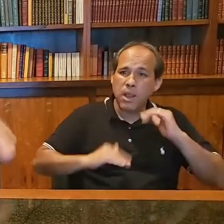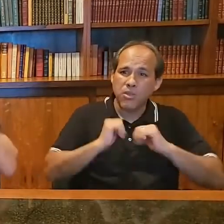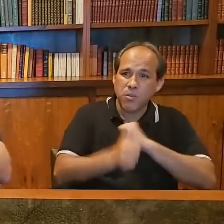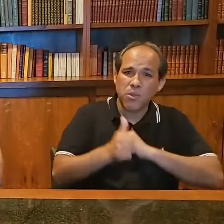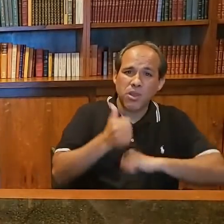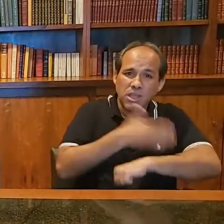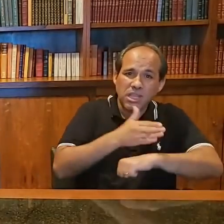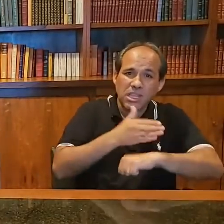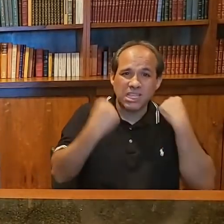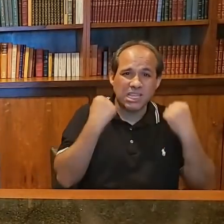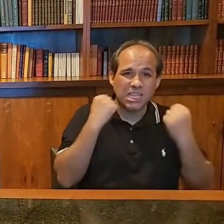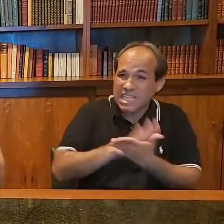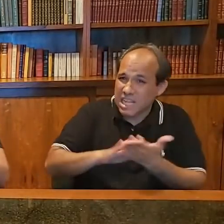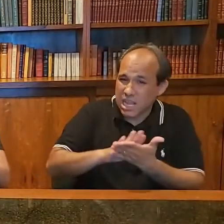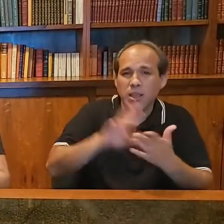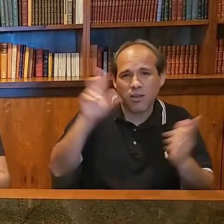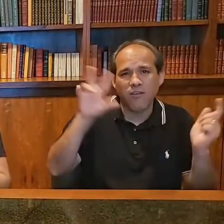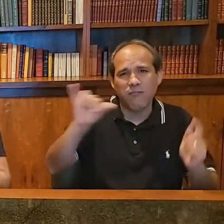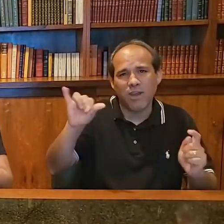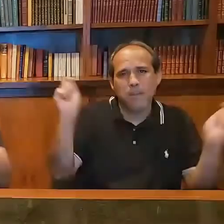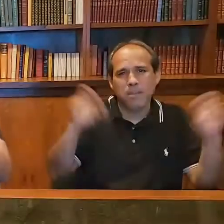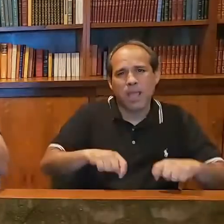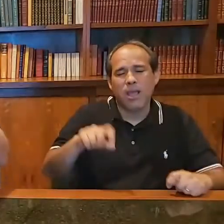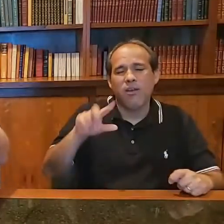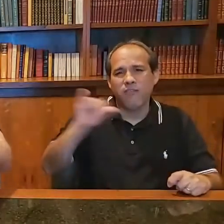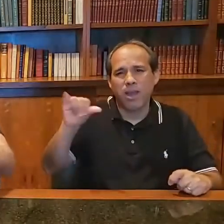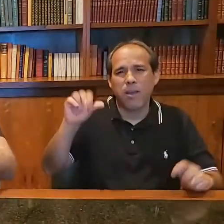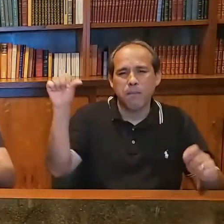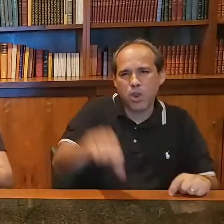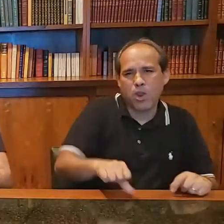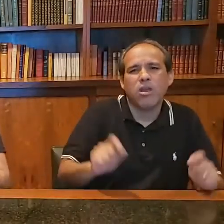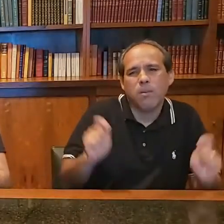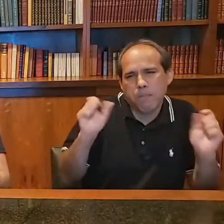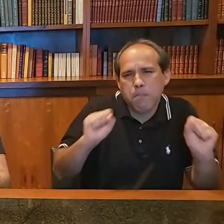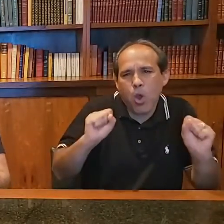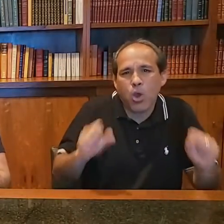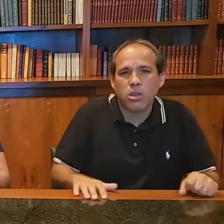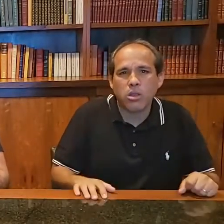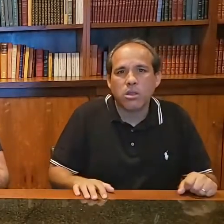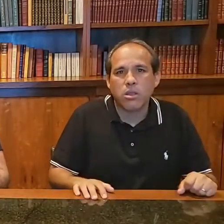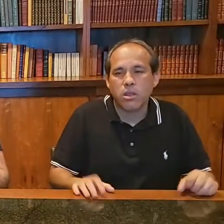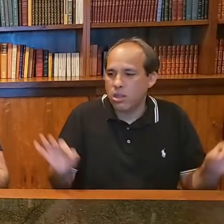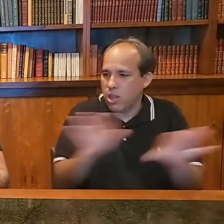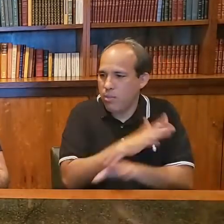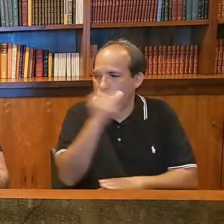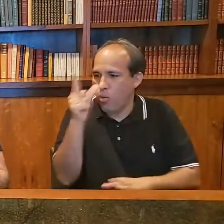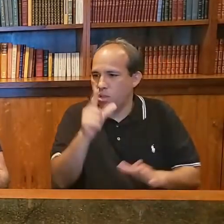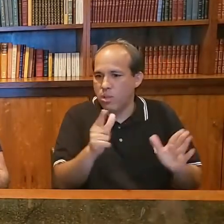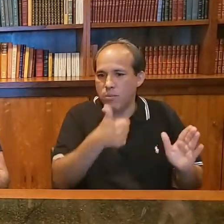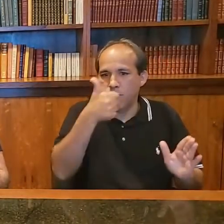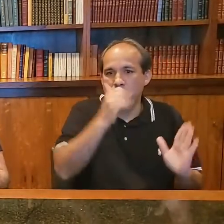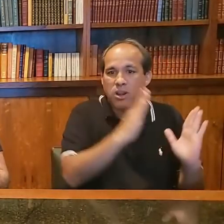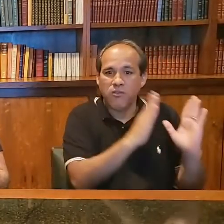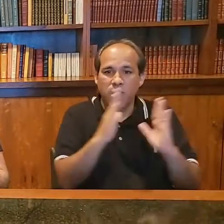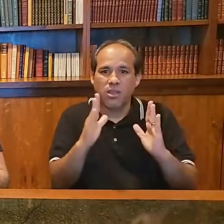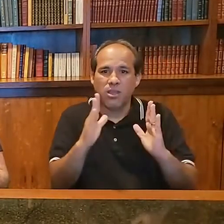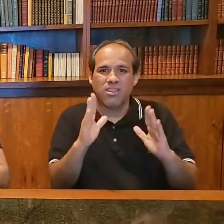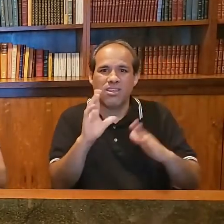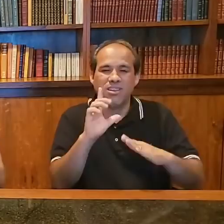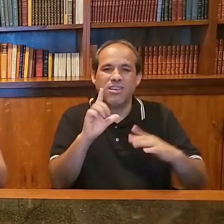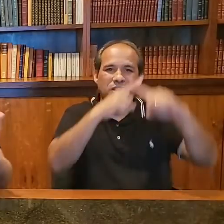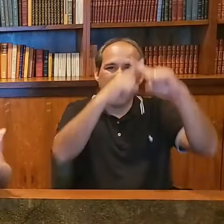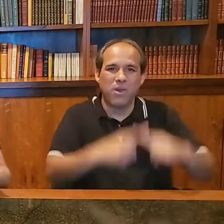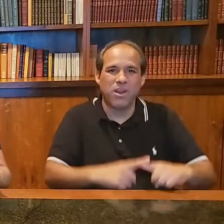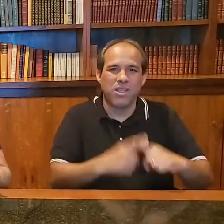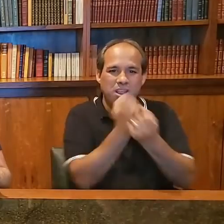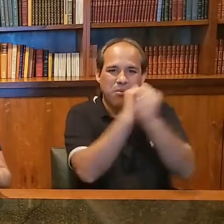então? Acabamos de terminar aqui, acabamos de concluir, né, a primeira fase da Libertadores. Eu não